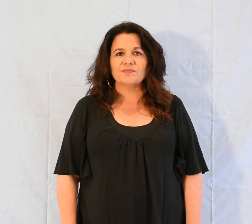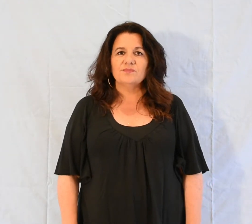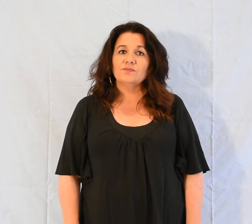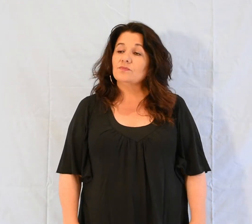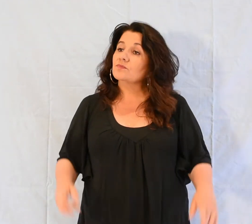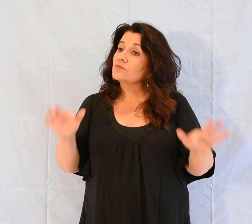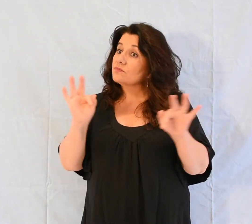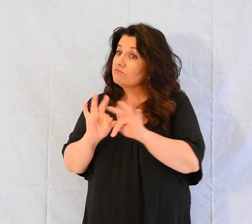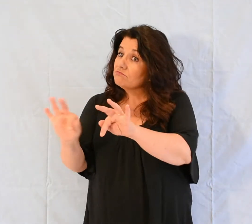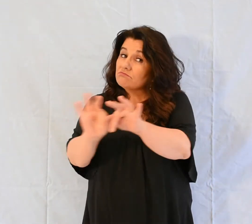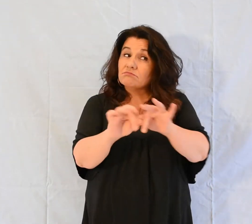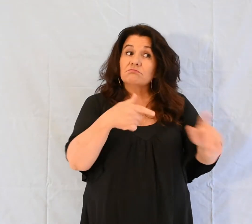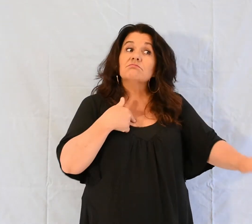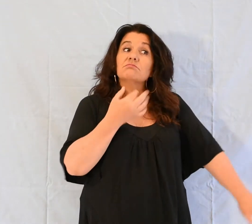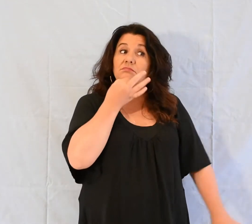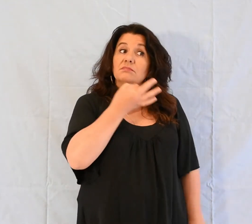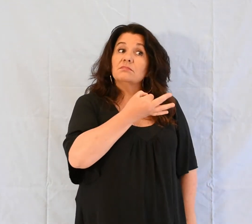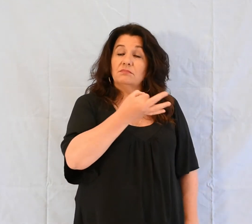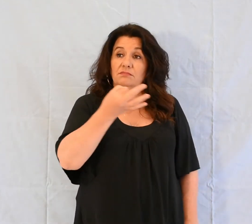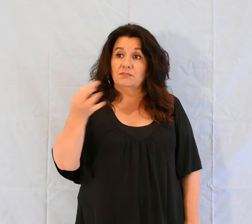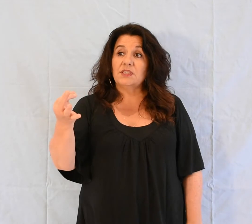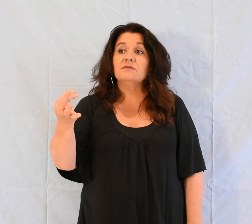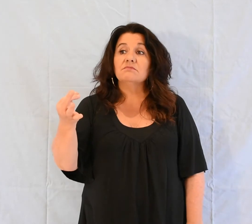Frères, je vous le dis, j'en témoigne dans le Seigneur.